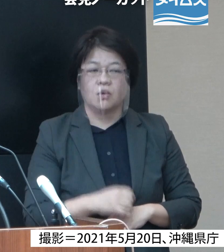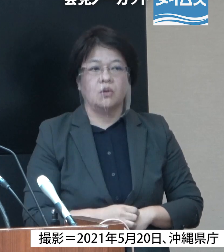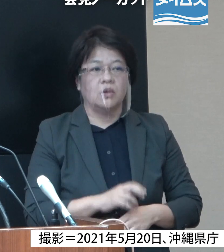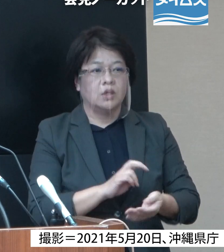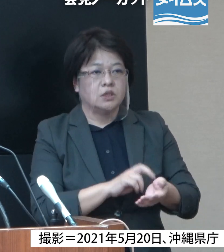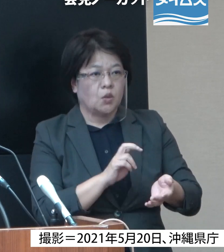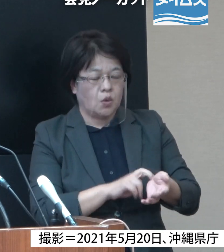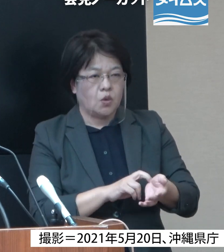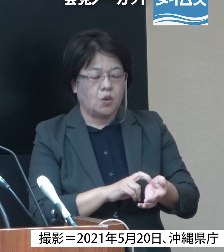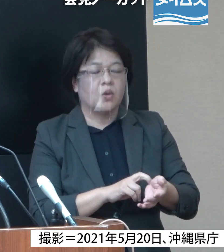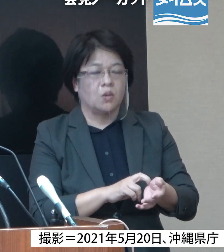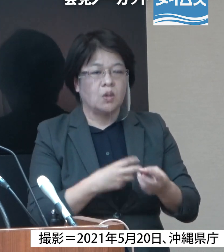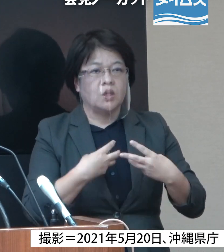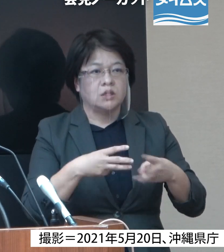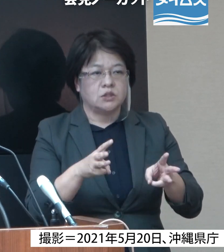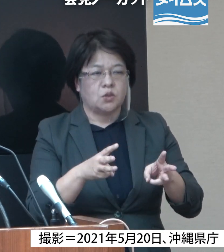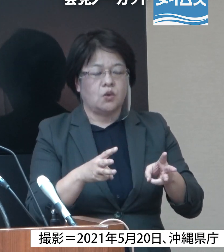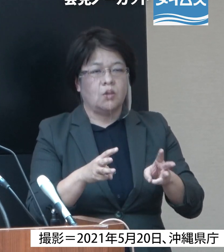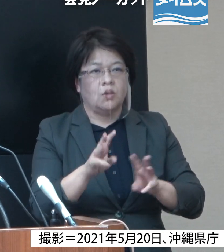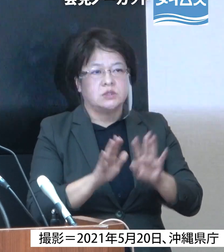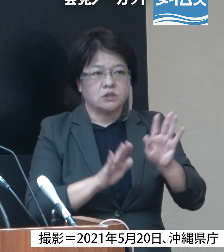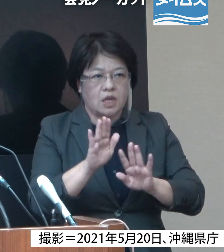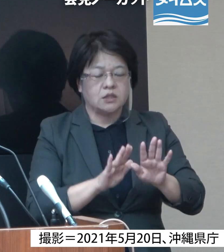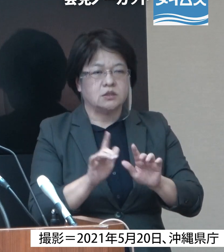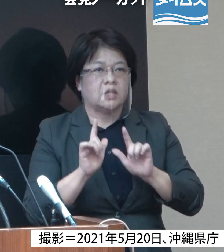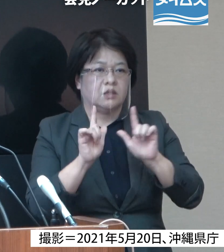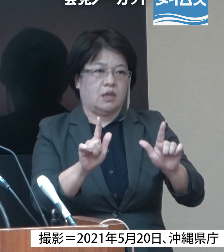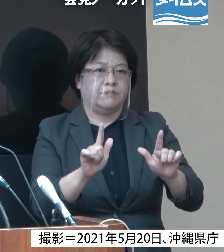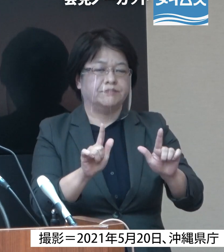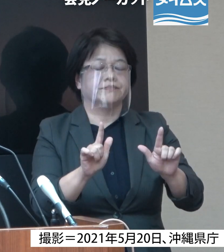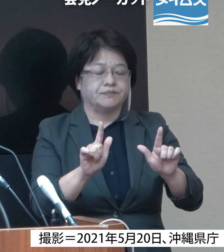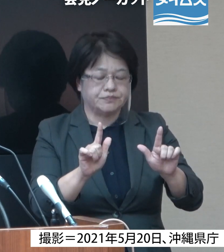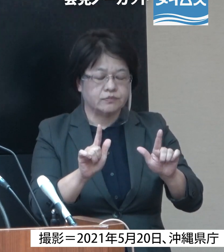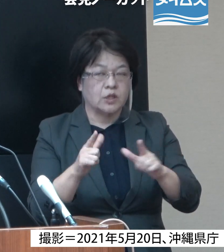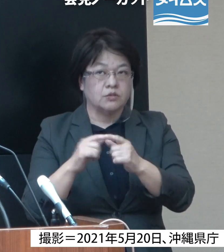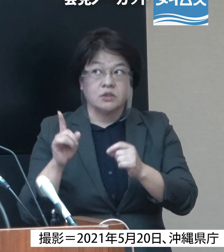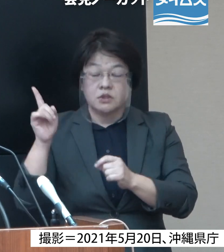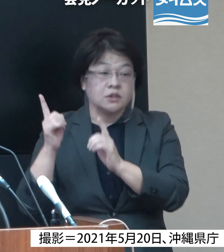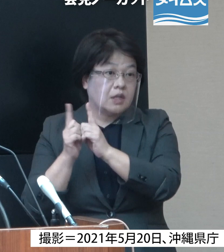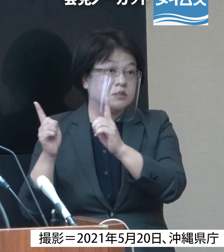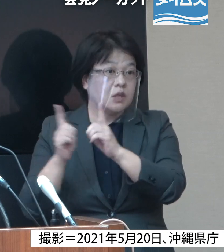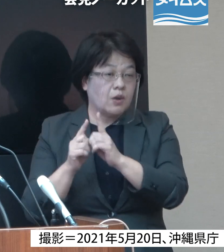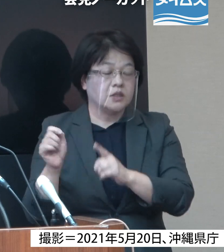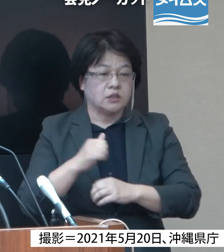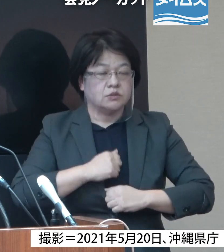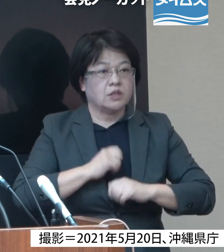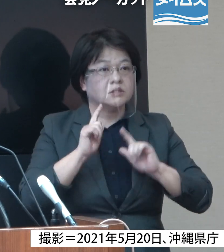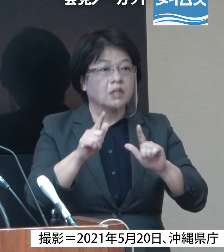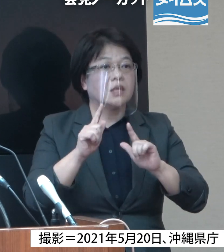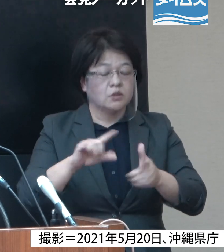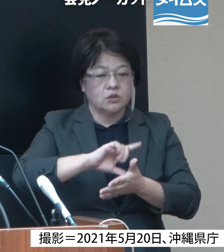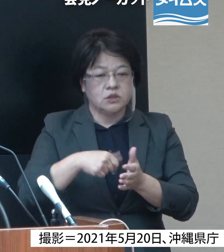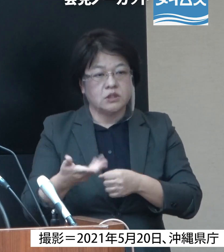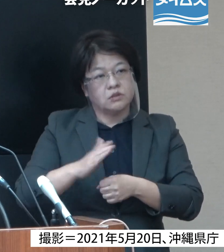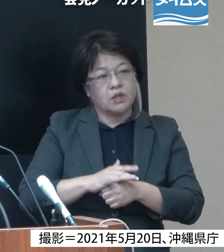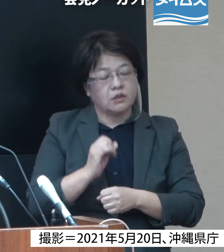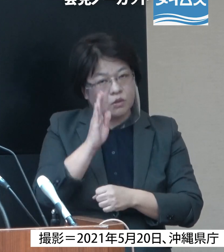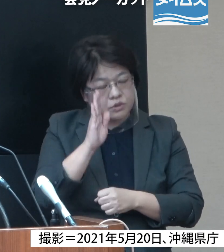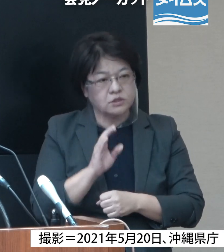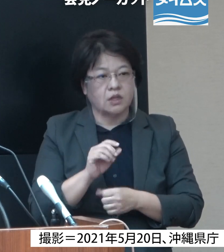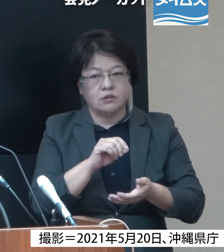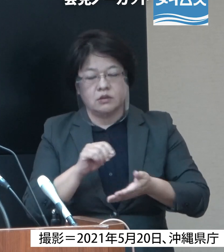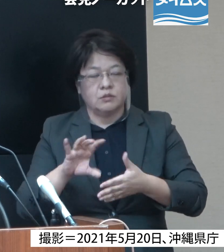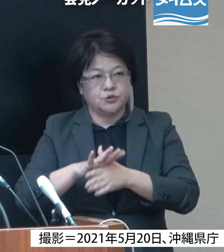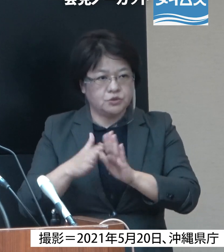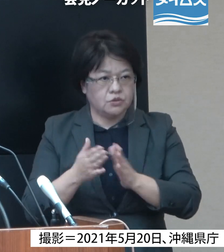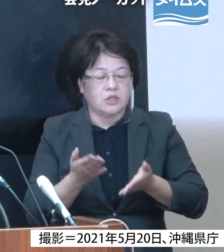療非常事態宣言を発出するとともに、国に対しては緊急事態宣言の対象に加えていただくよう文書で要請